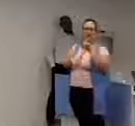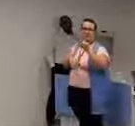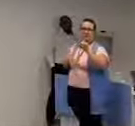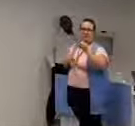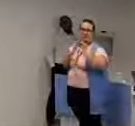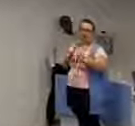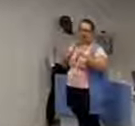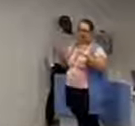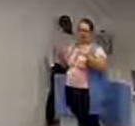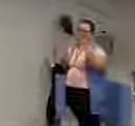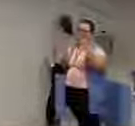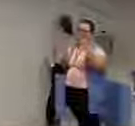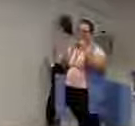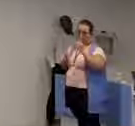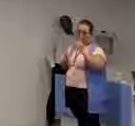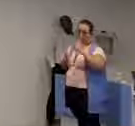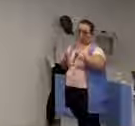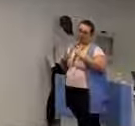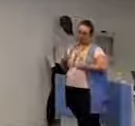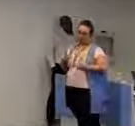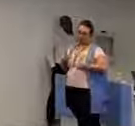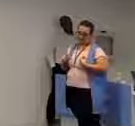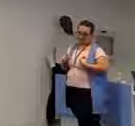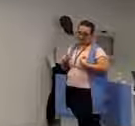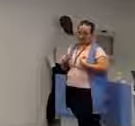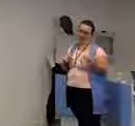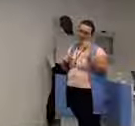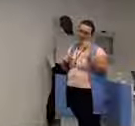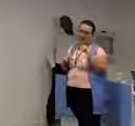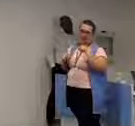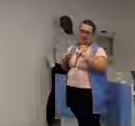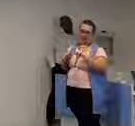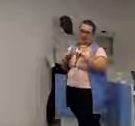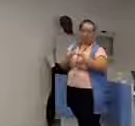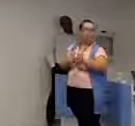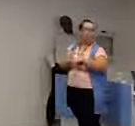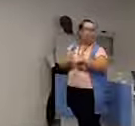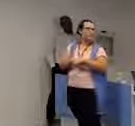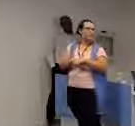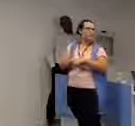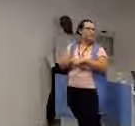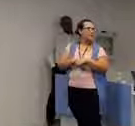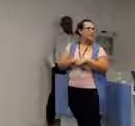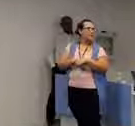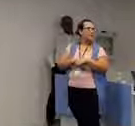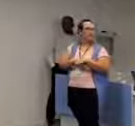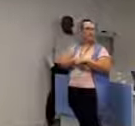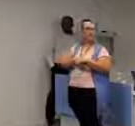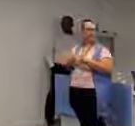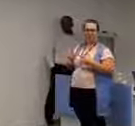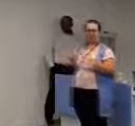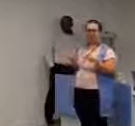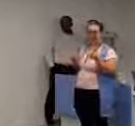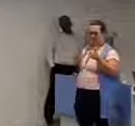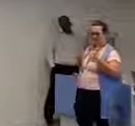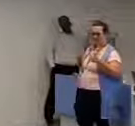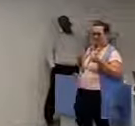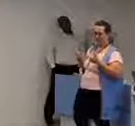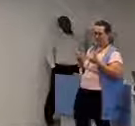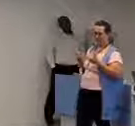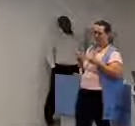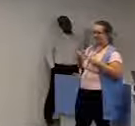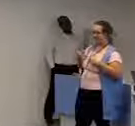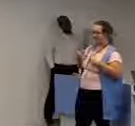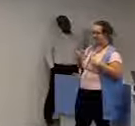abro os desenhos em 2D das projeções, já estão todas atualizadas. espetacular, né? Foi